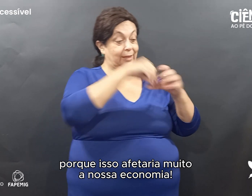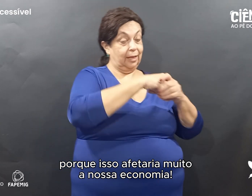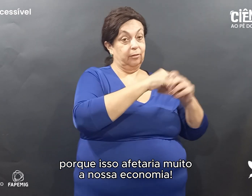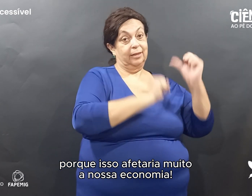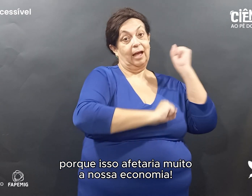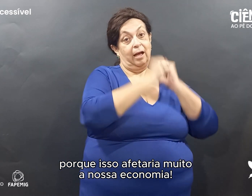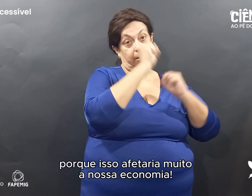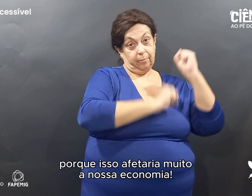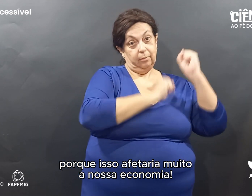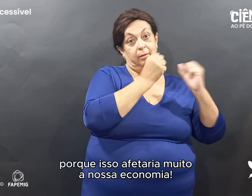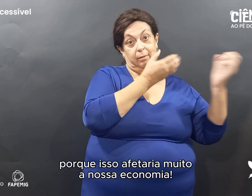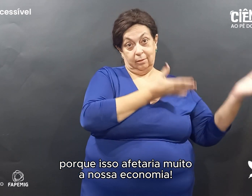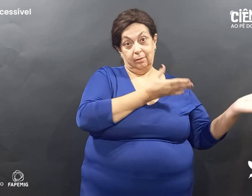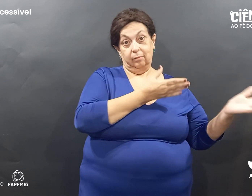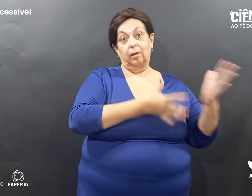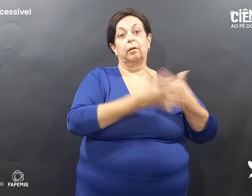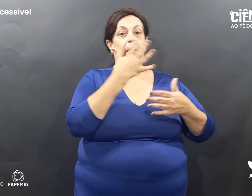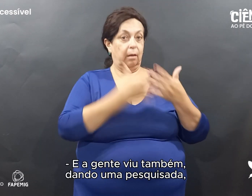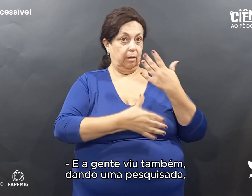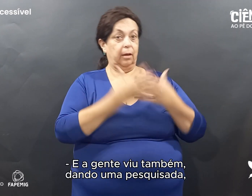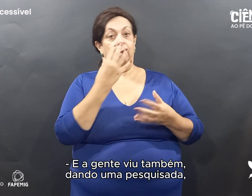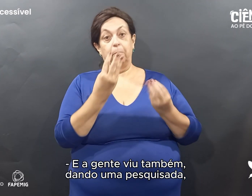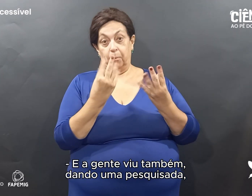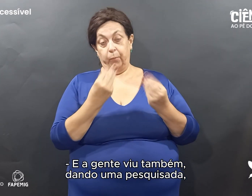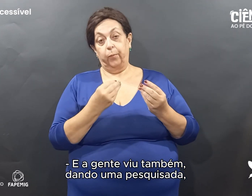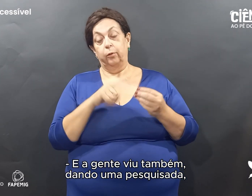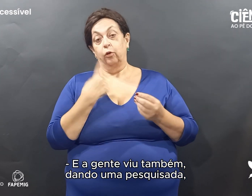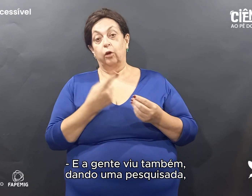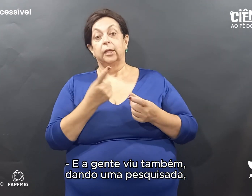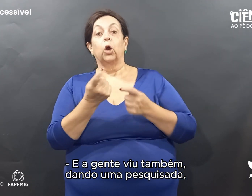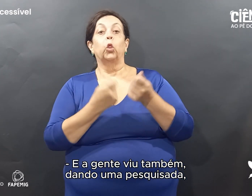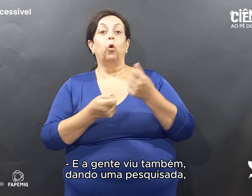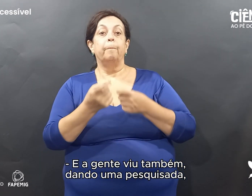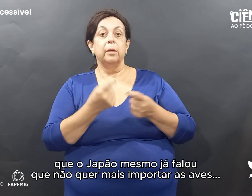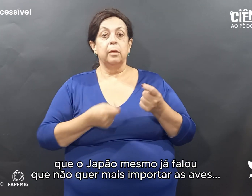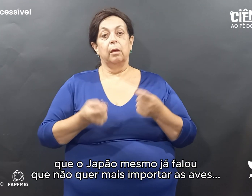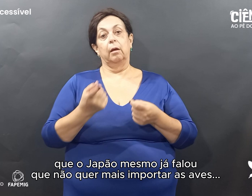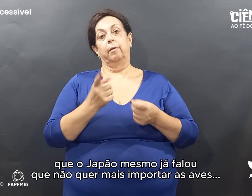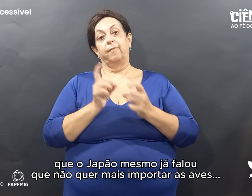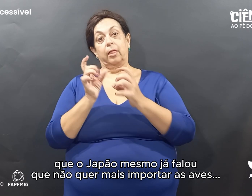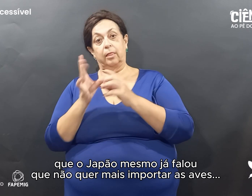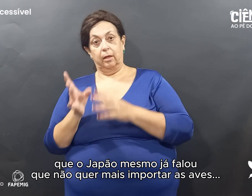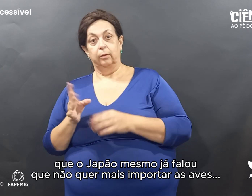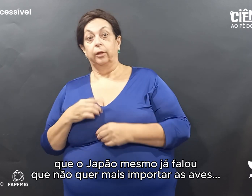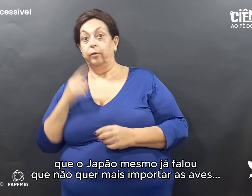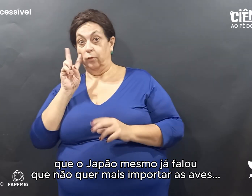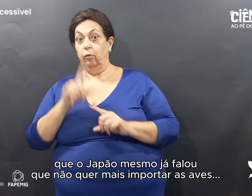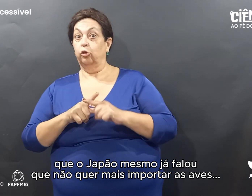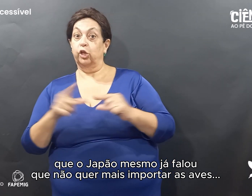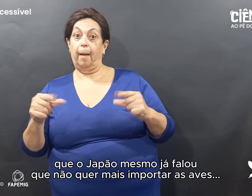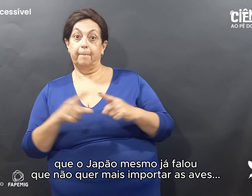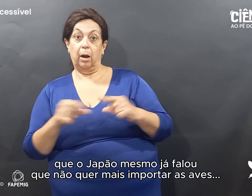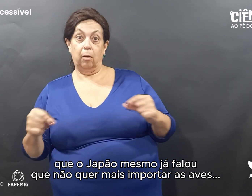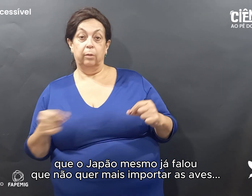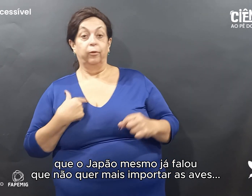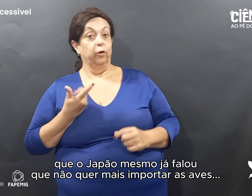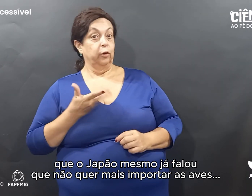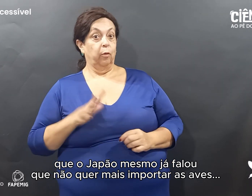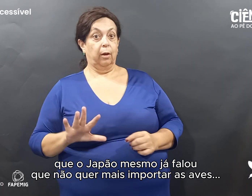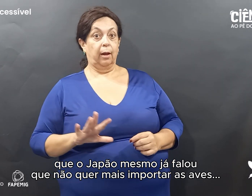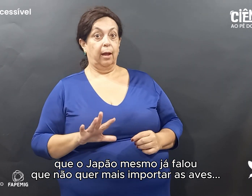isso afetaria muito a nossa economia. E a gente viu também, né, dando uma pesquisada, que o Japão mesmo já falou que não quer